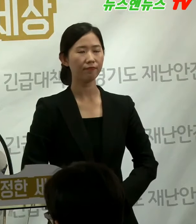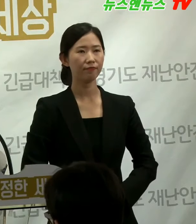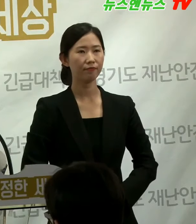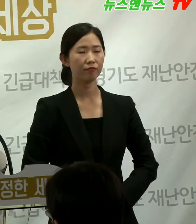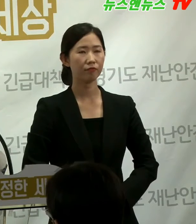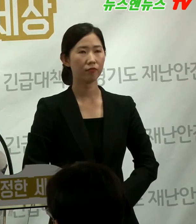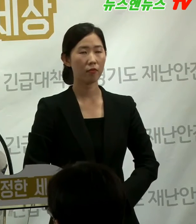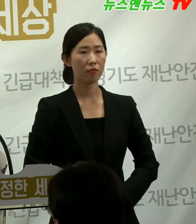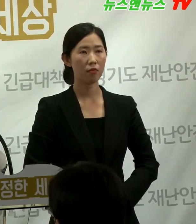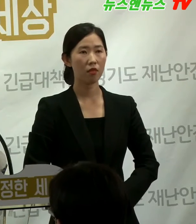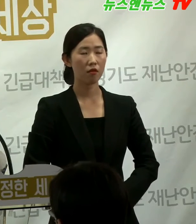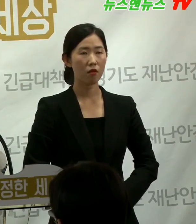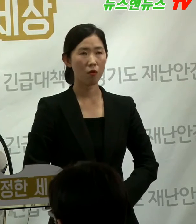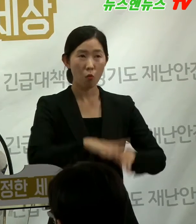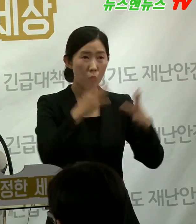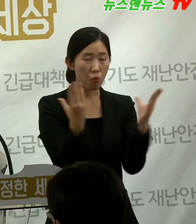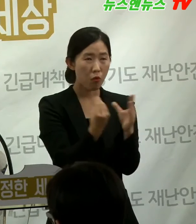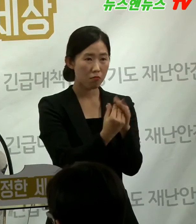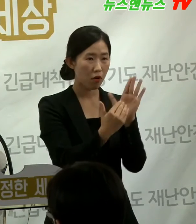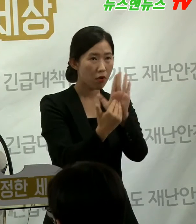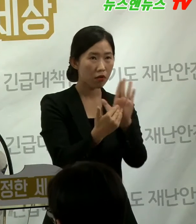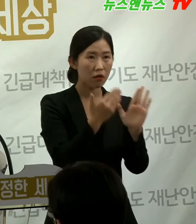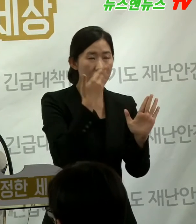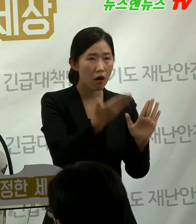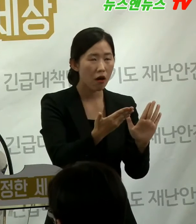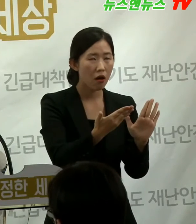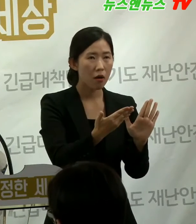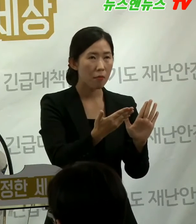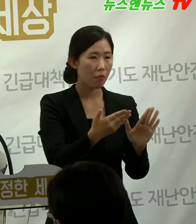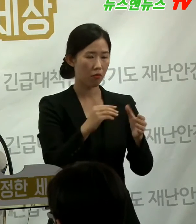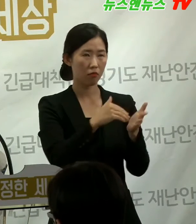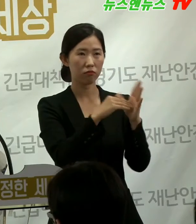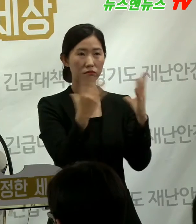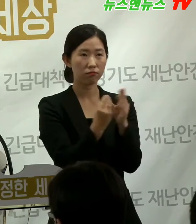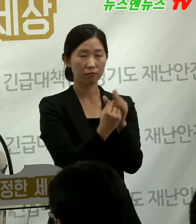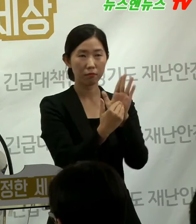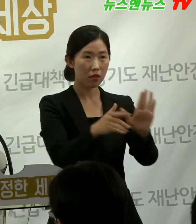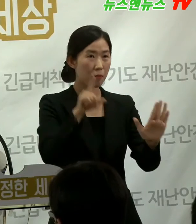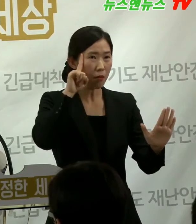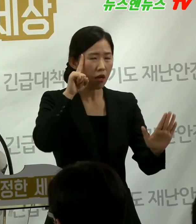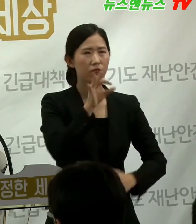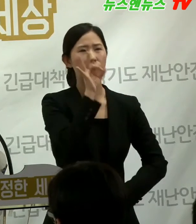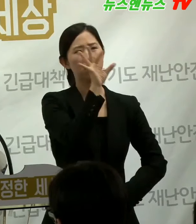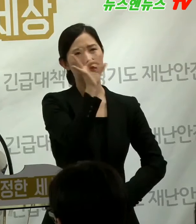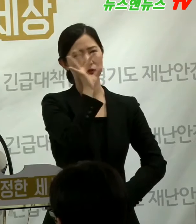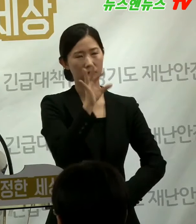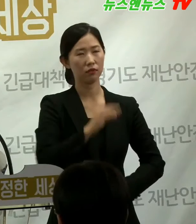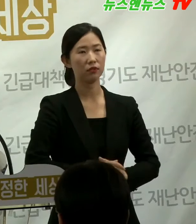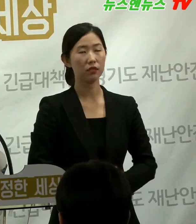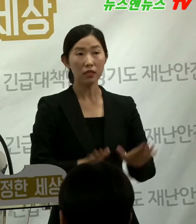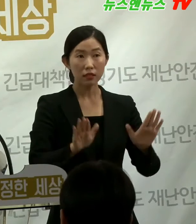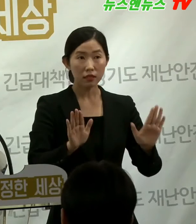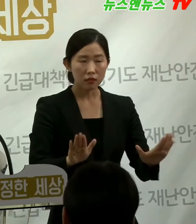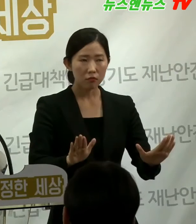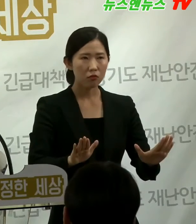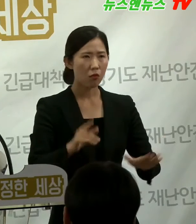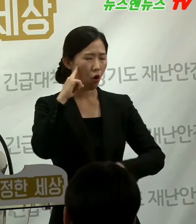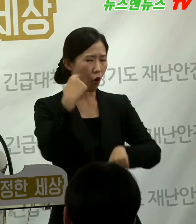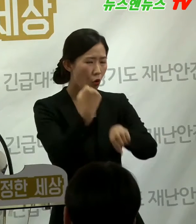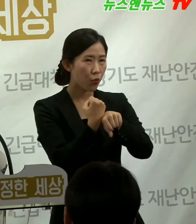뚫지 못하는 방패도 없고 막지 못하는 창도 없습니다. 지금도 수많은 연구진이 코로나19